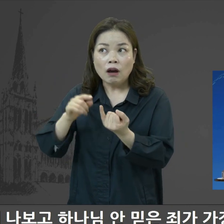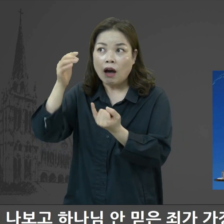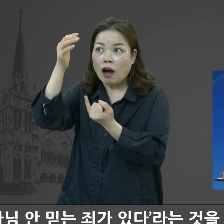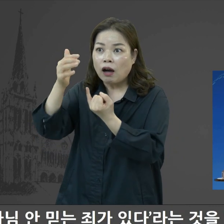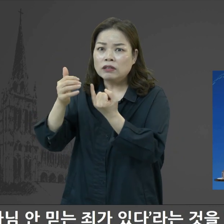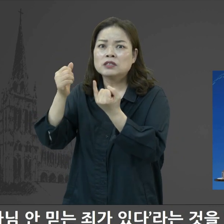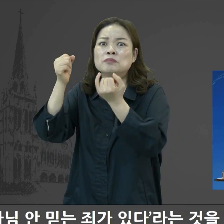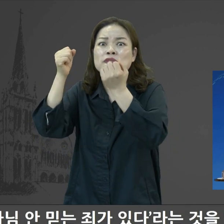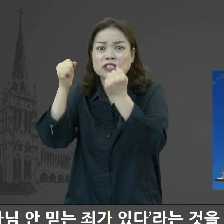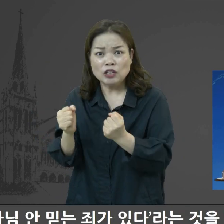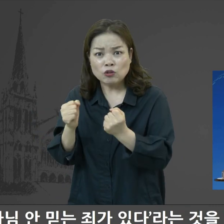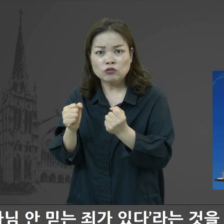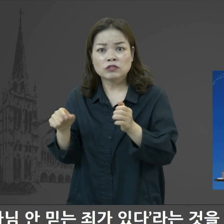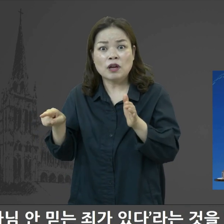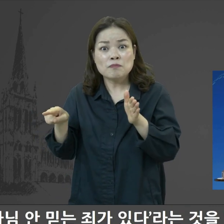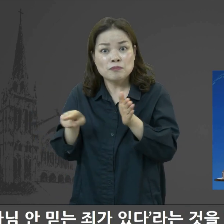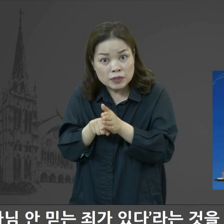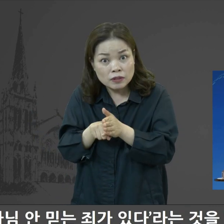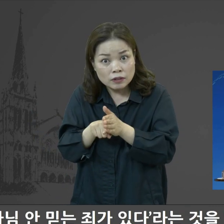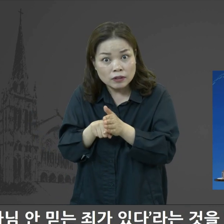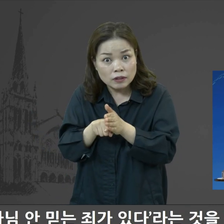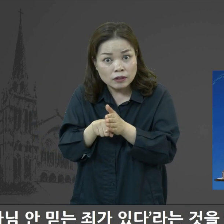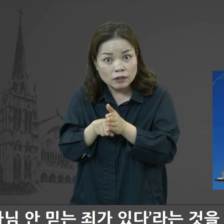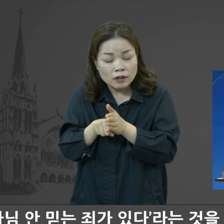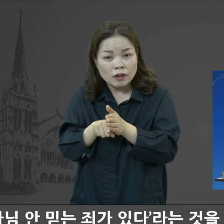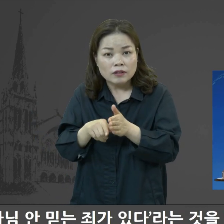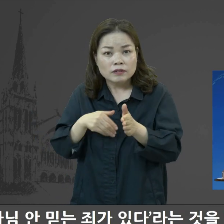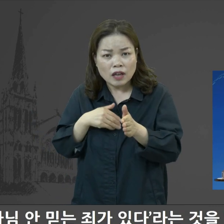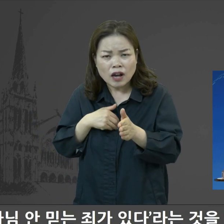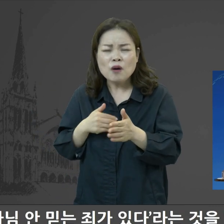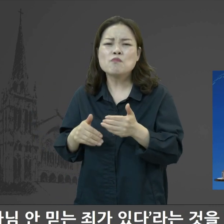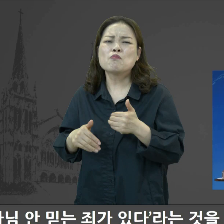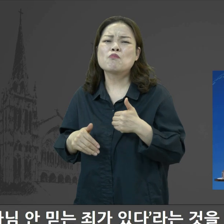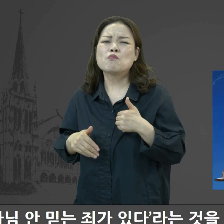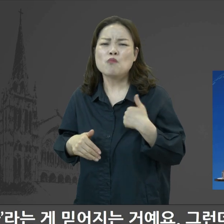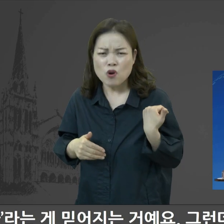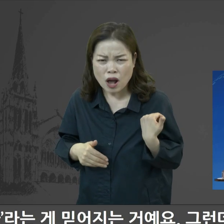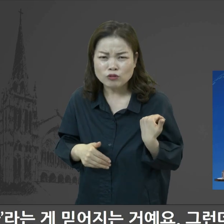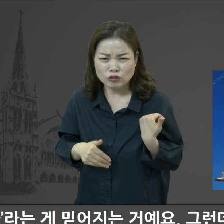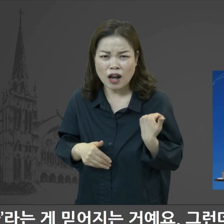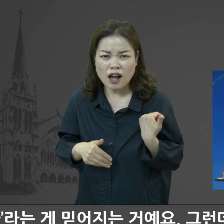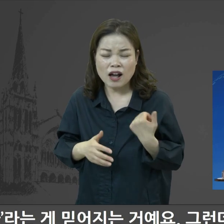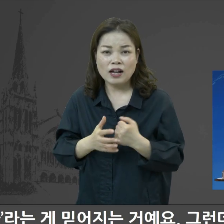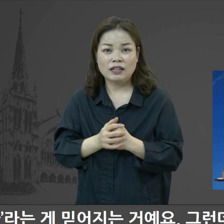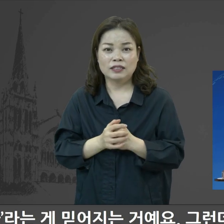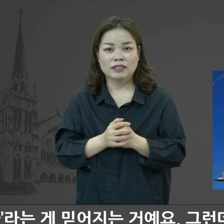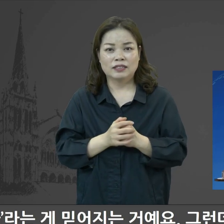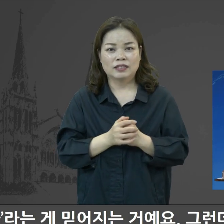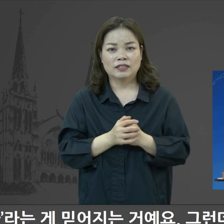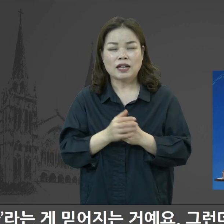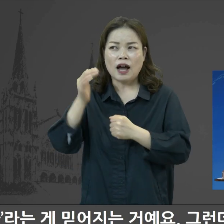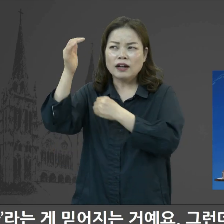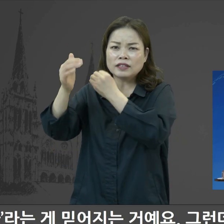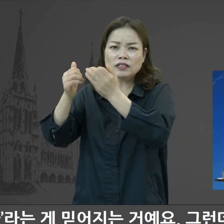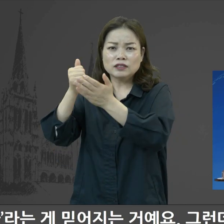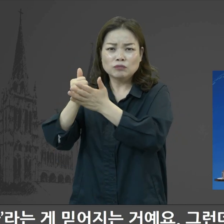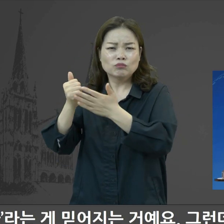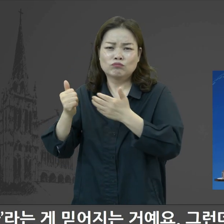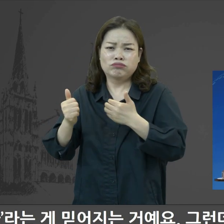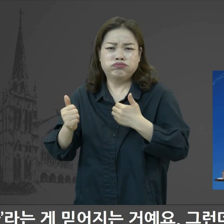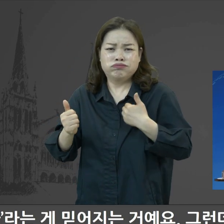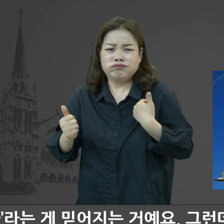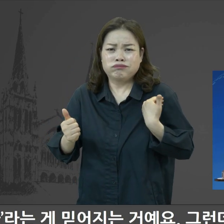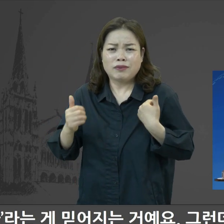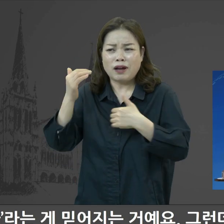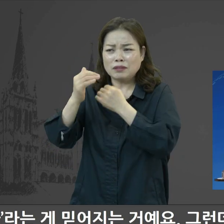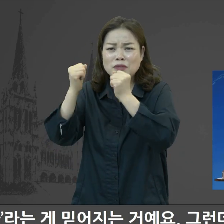하나님이 계셨구나라는 게 믿어지는 거예요. 그런데 내가 몰랐구나 이 생각이 들어요. 그러면서 하나님 몰랐어요. 나